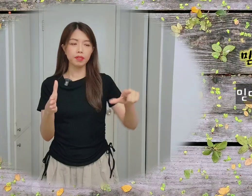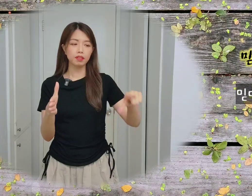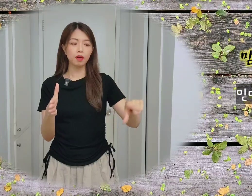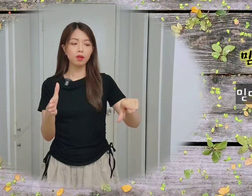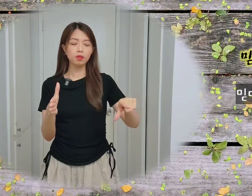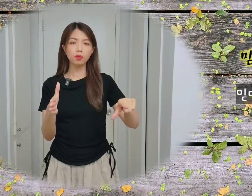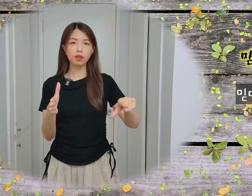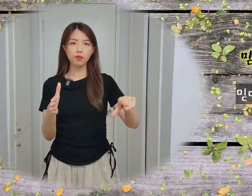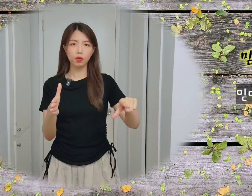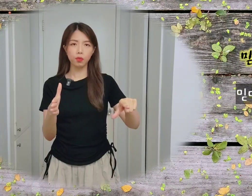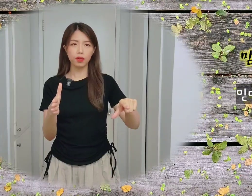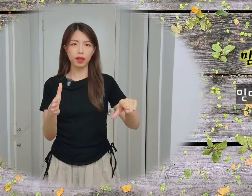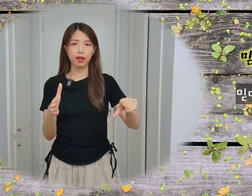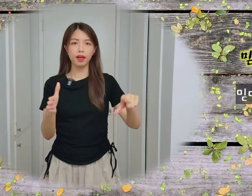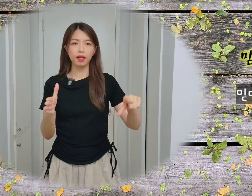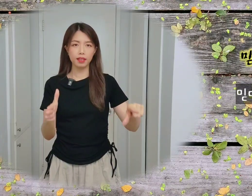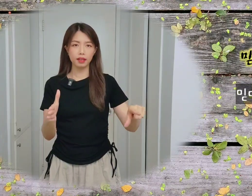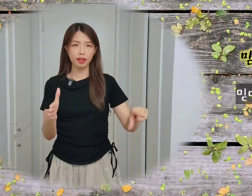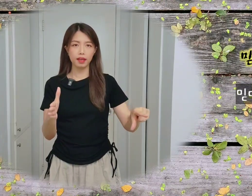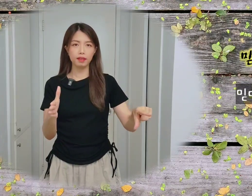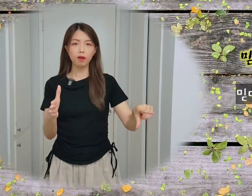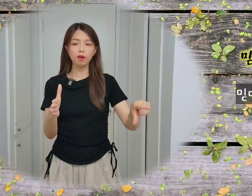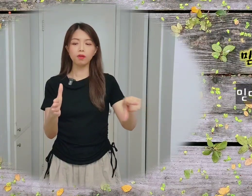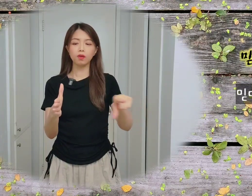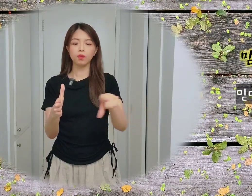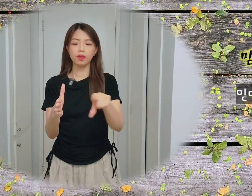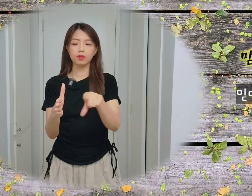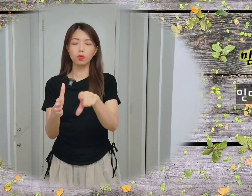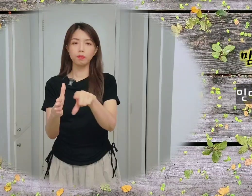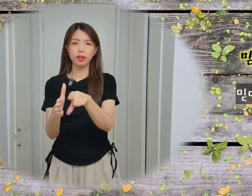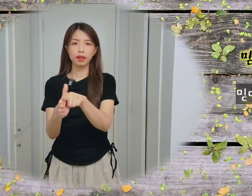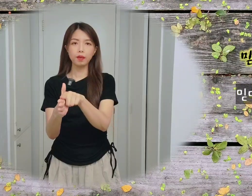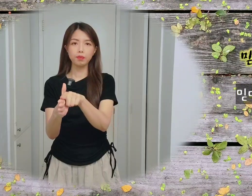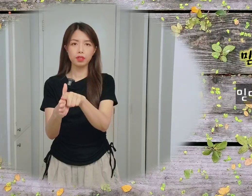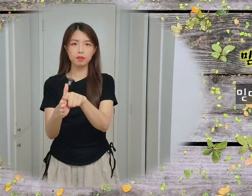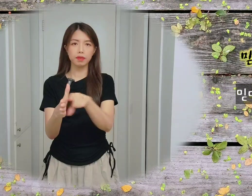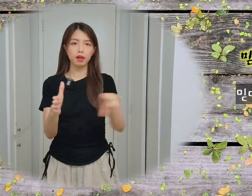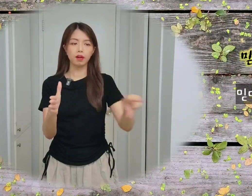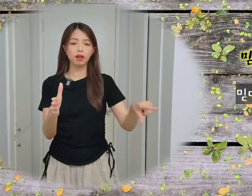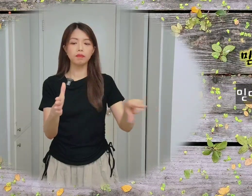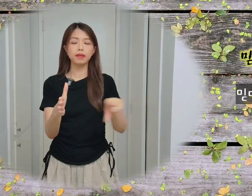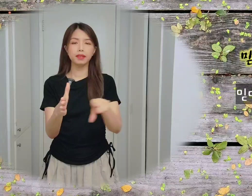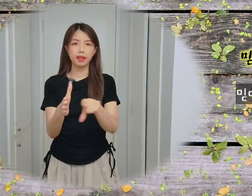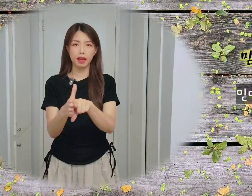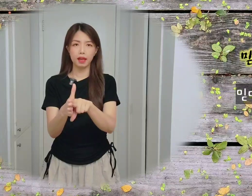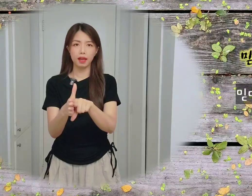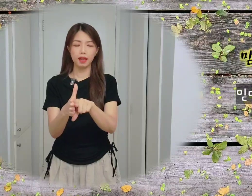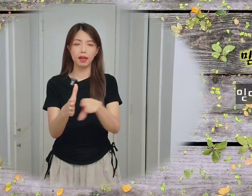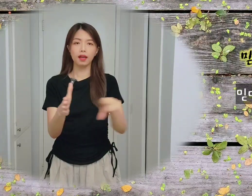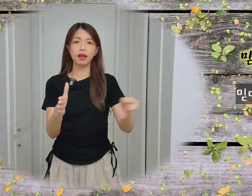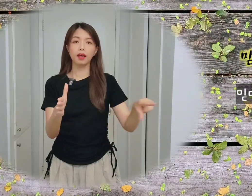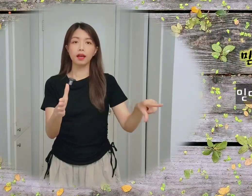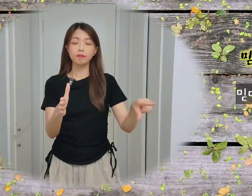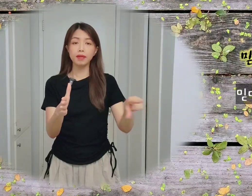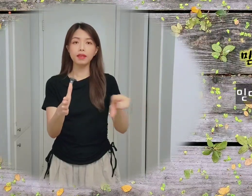검지만 펴셔서 손등이 위로 보이게, 이 상태에서 왼손바닥에 붙이시면 돼요. 믿다.